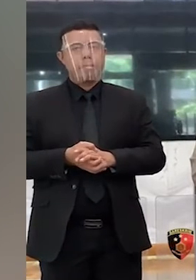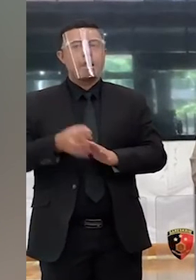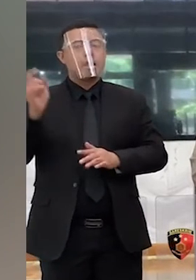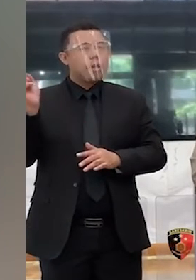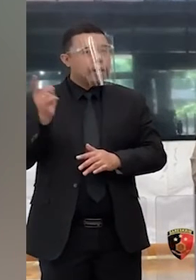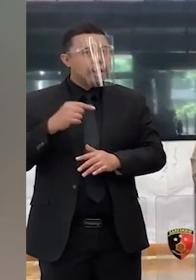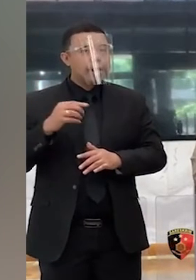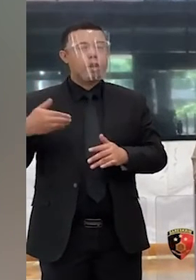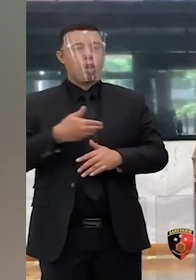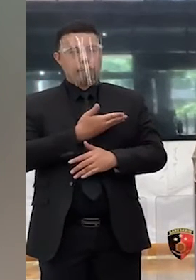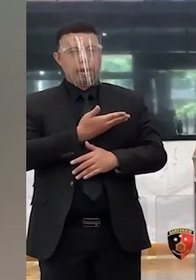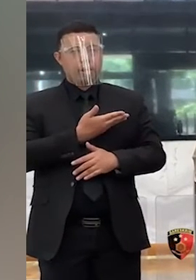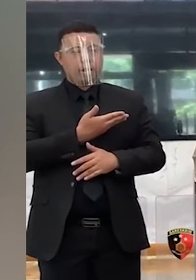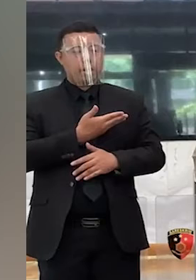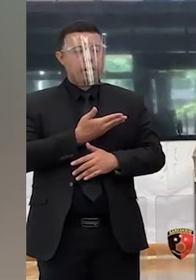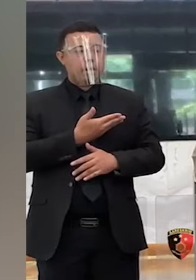Dari korban